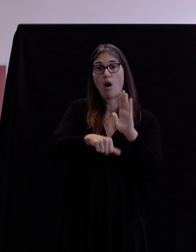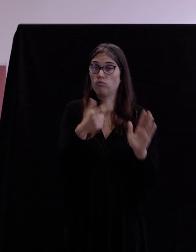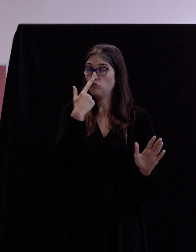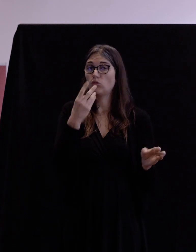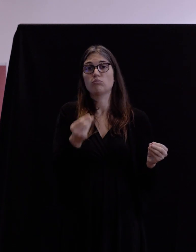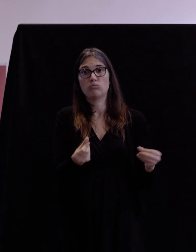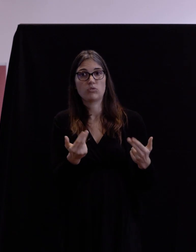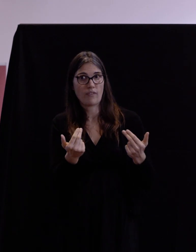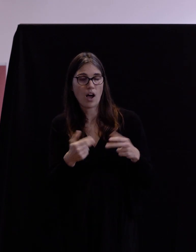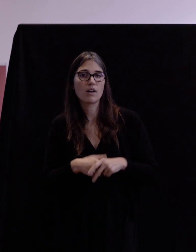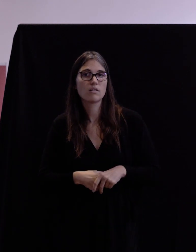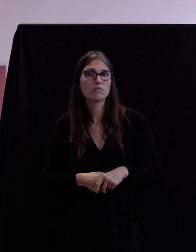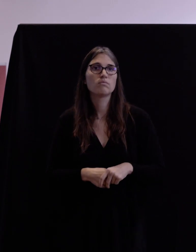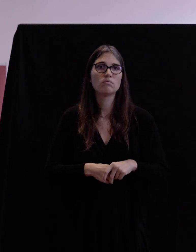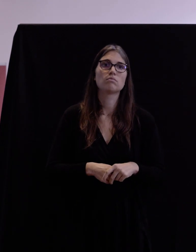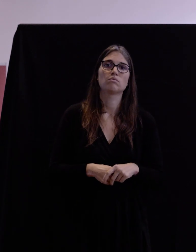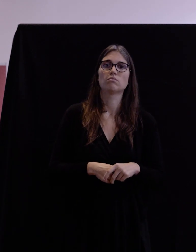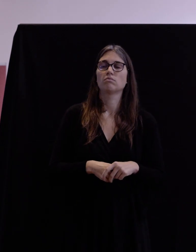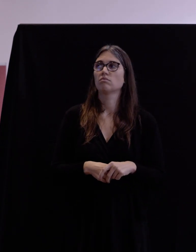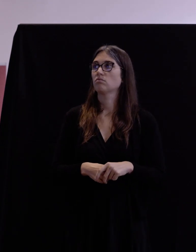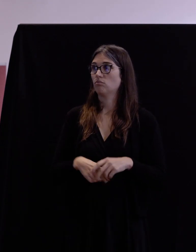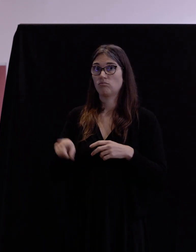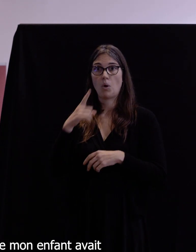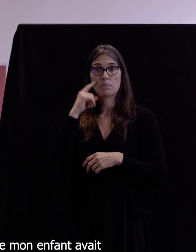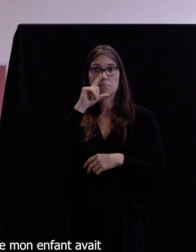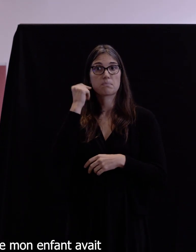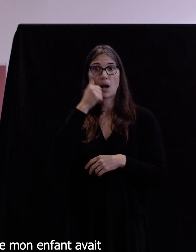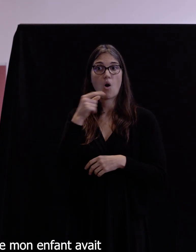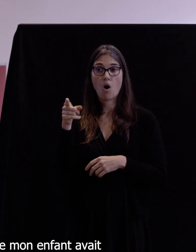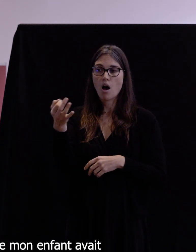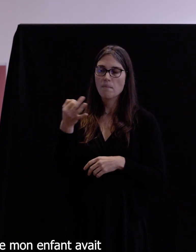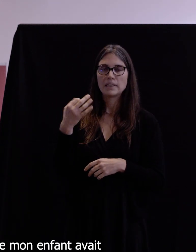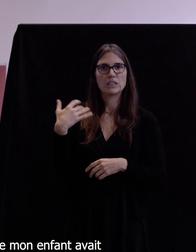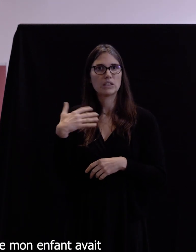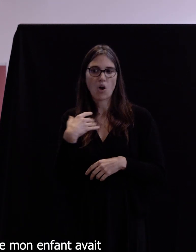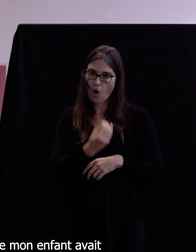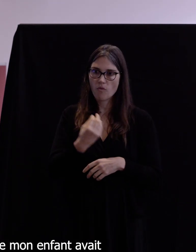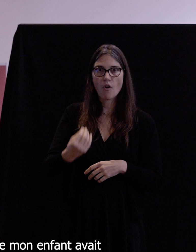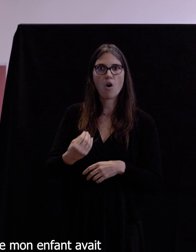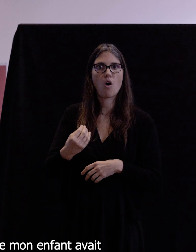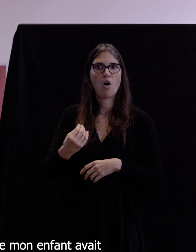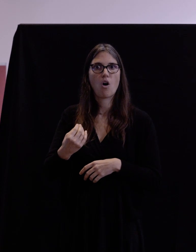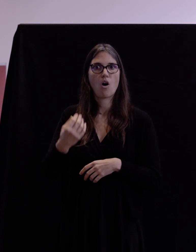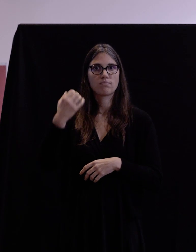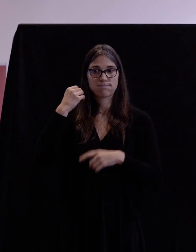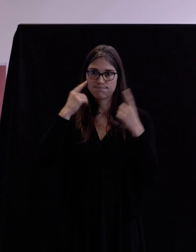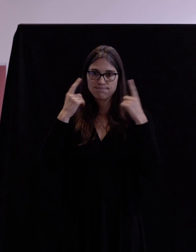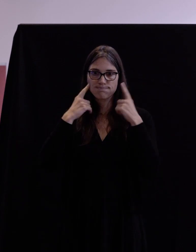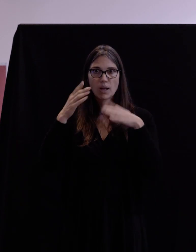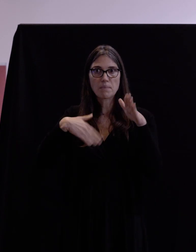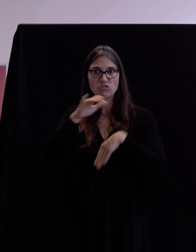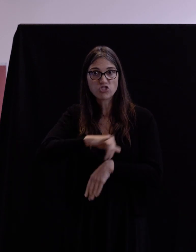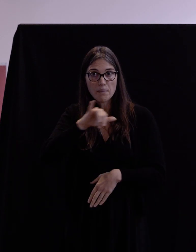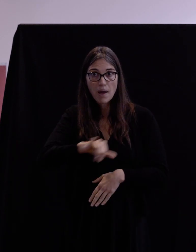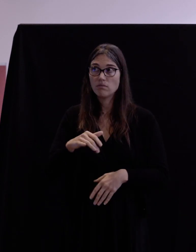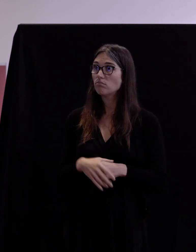raisonnable. Souvent, on a des pronostics. Moi, j'ai des parents qui m'ont dit on m'a dit que mon enfant avait une atteinte vestibulaire bilatérale, on m'a dit qu'il ne marcherait